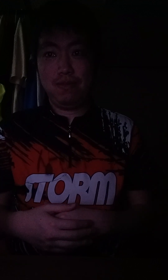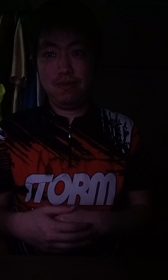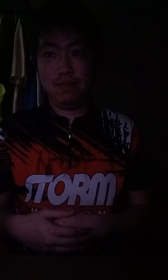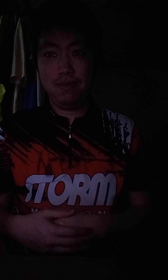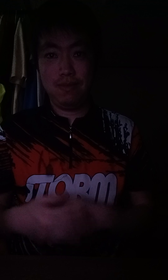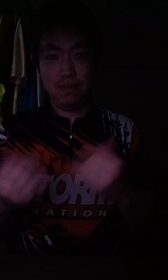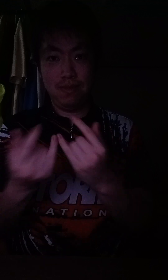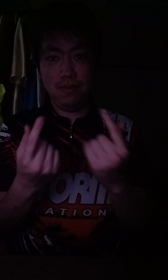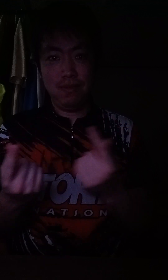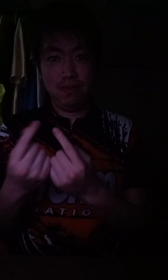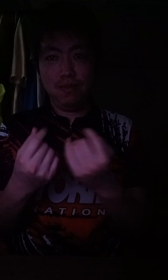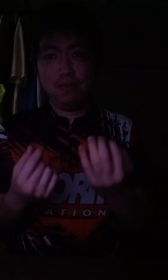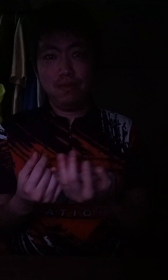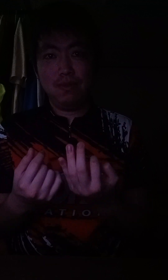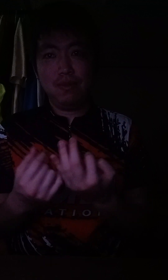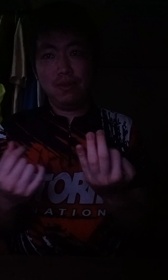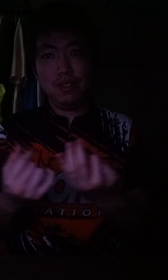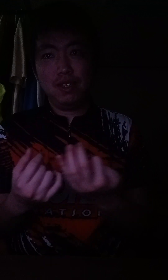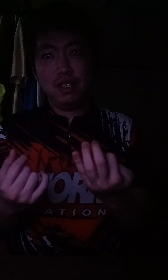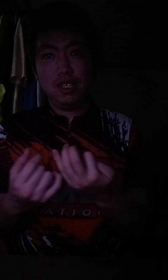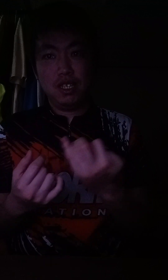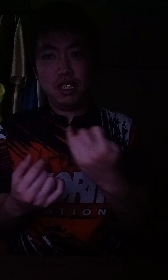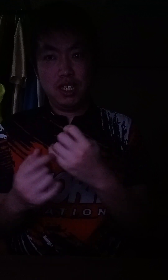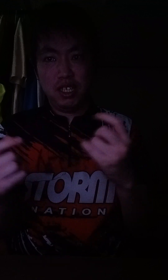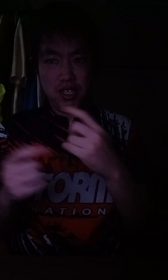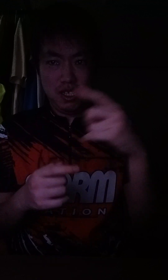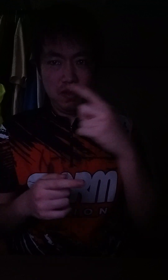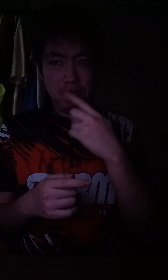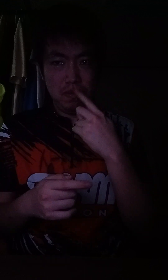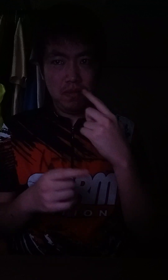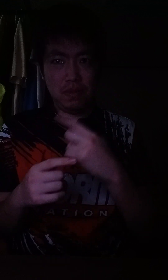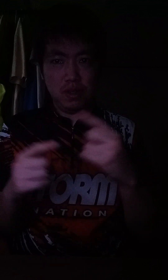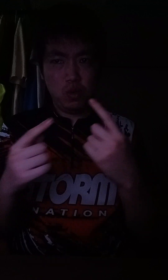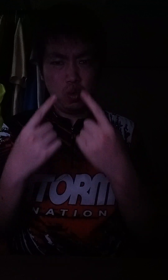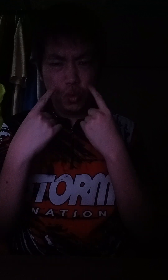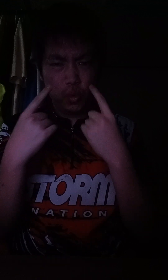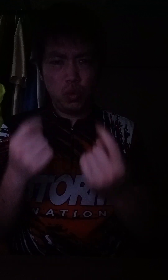다른 반찬들도 많은데 꼭 멸치 반찬만을 고집한다는데요.